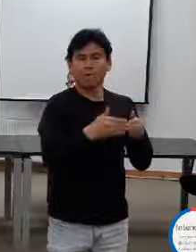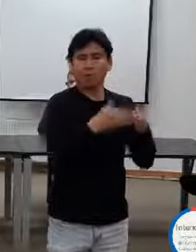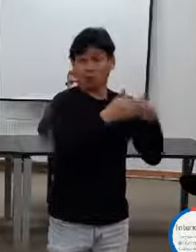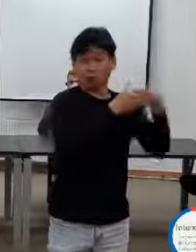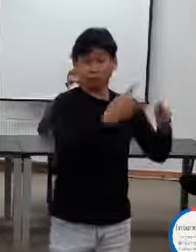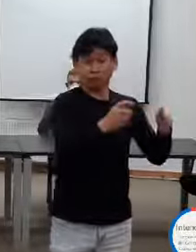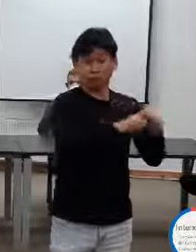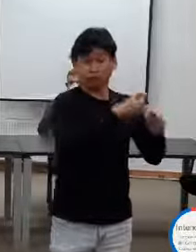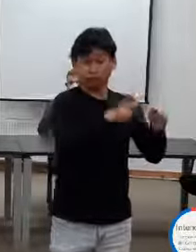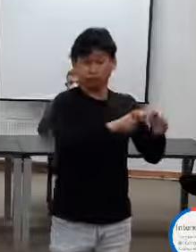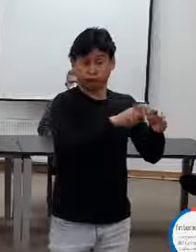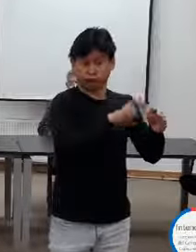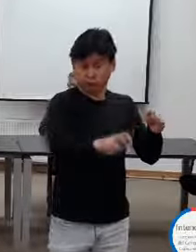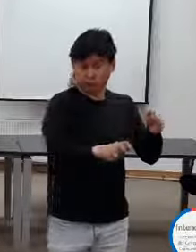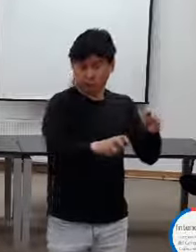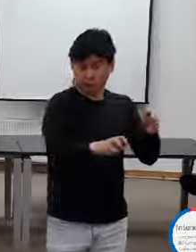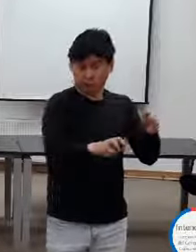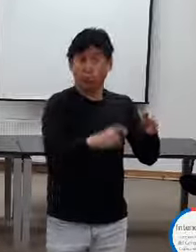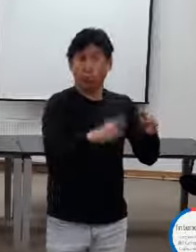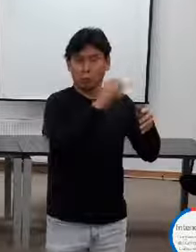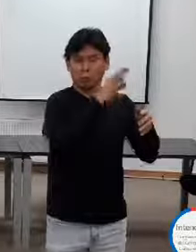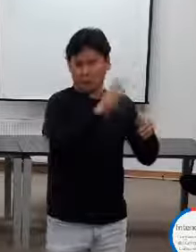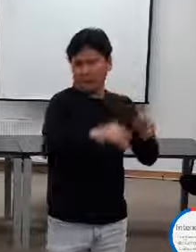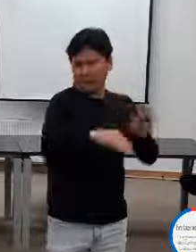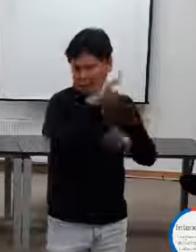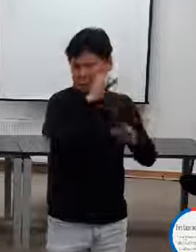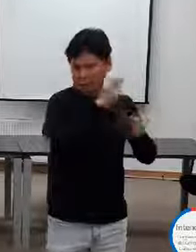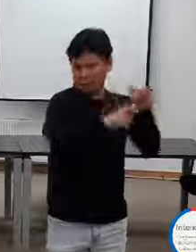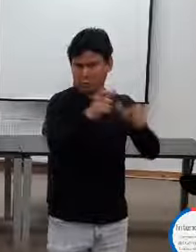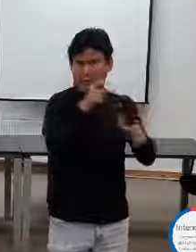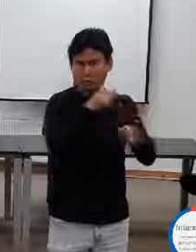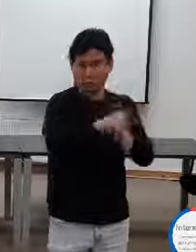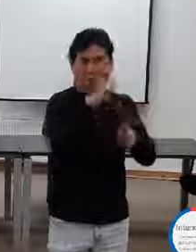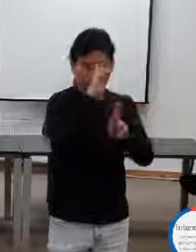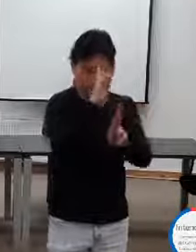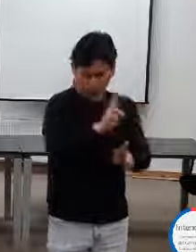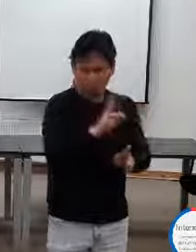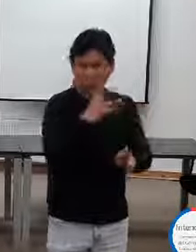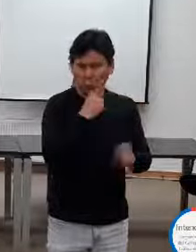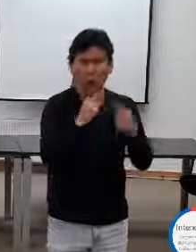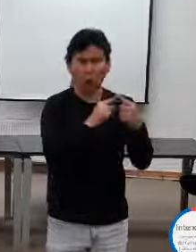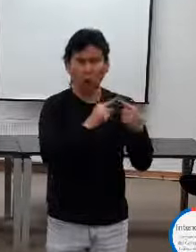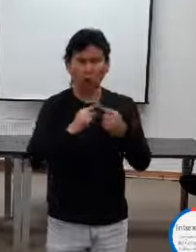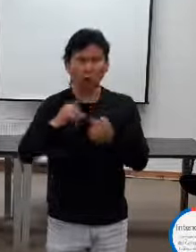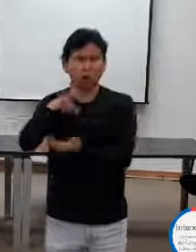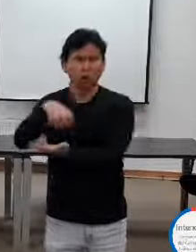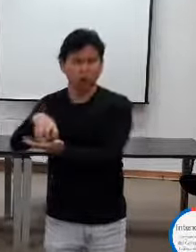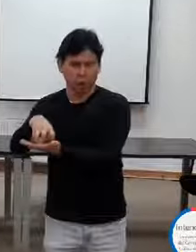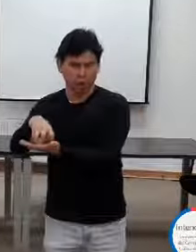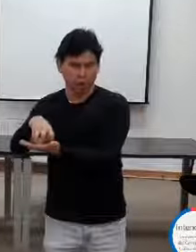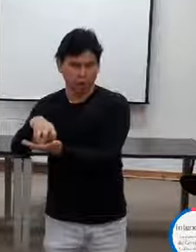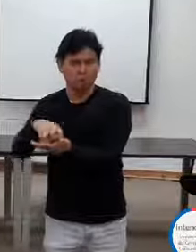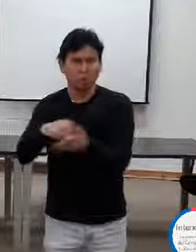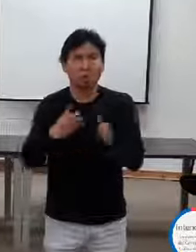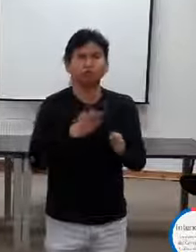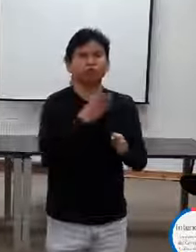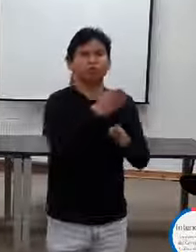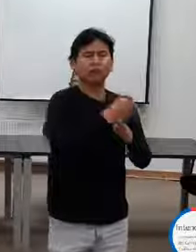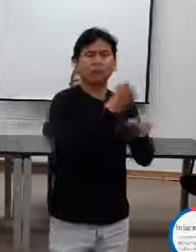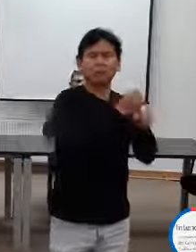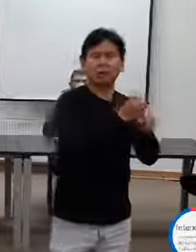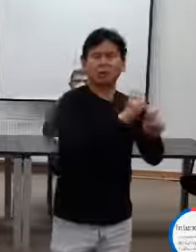es mayoritariamente un porcentaje muy alto de trabajadores, respetan, no tienen contacto con las comunidades, pasan a su